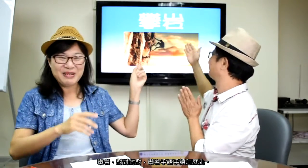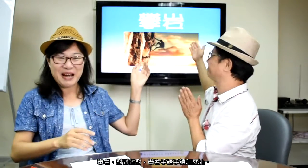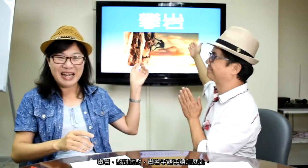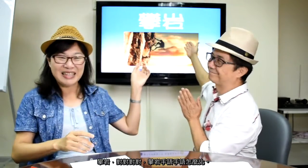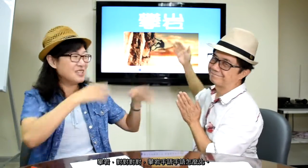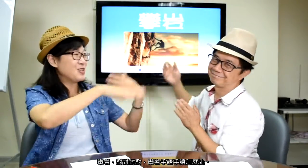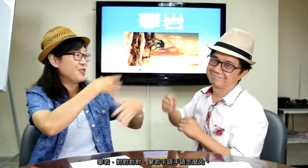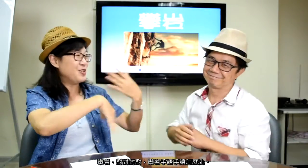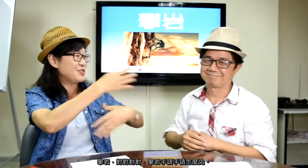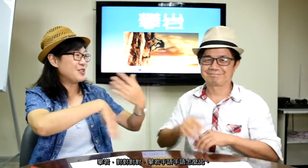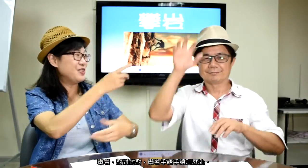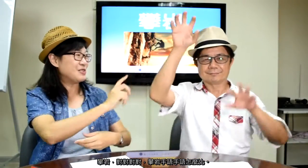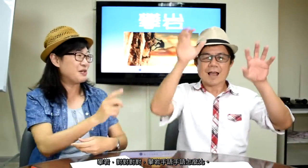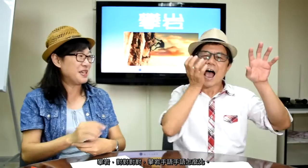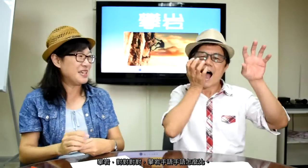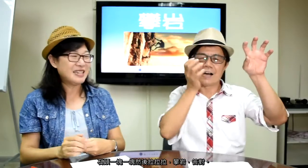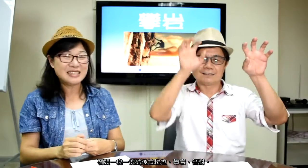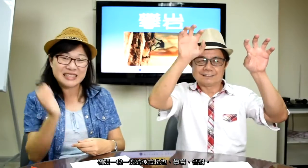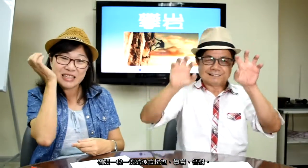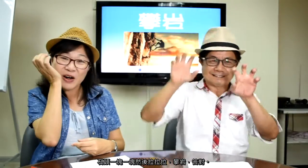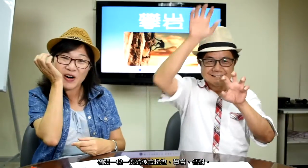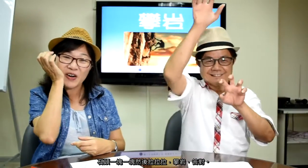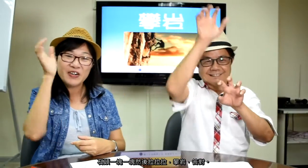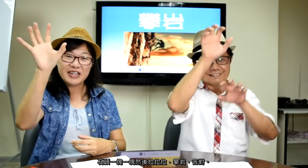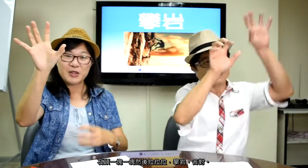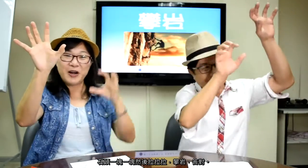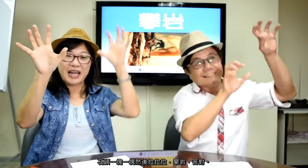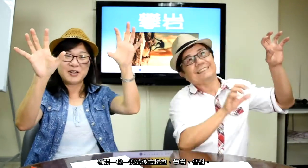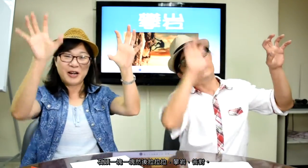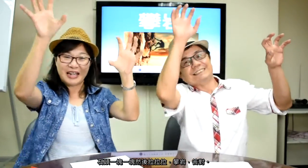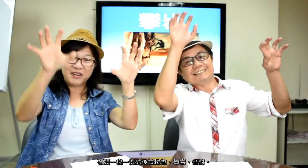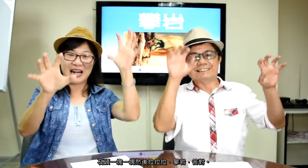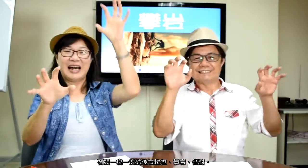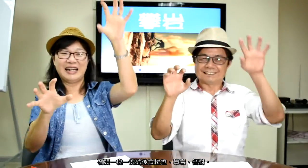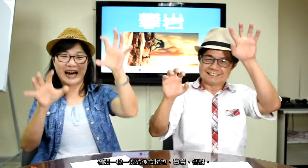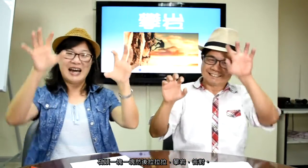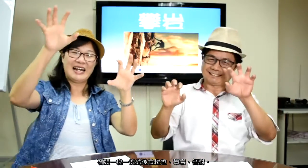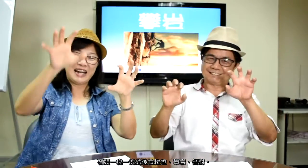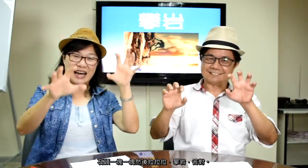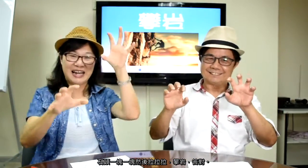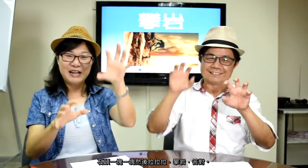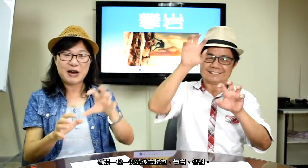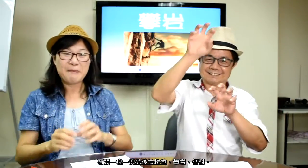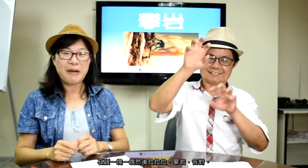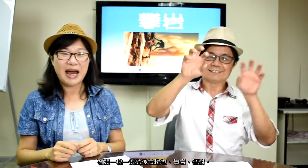对，攀岩，手语怎么比？石头一块一块，然后拉，